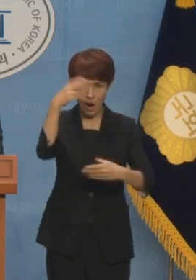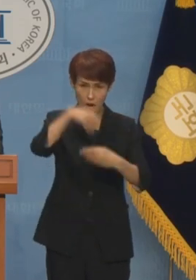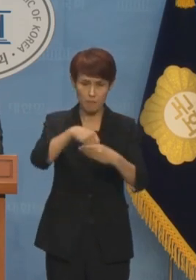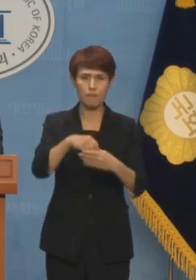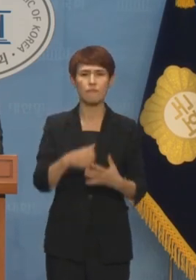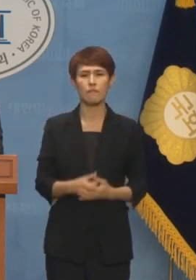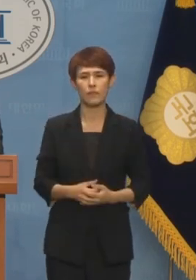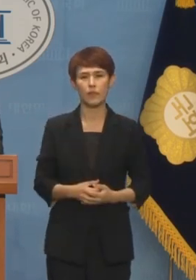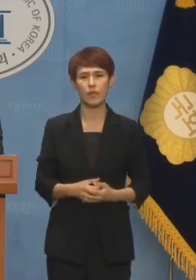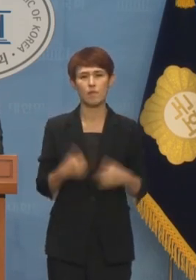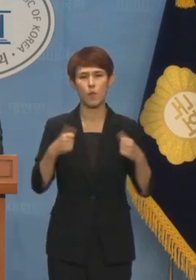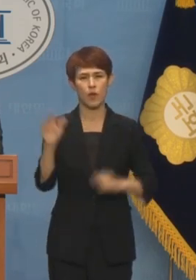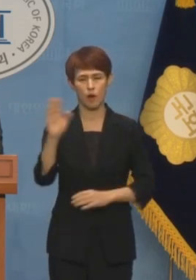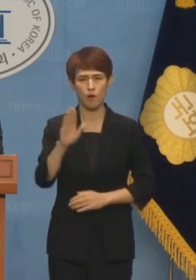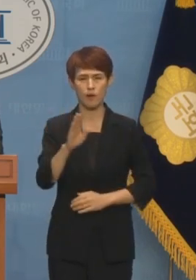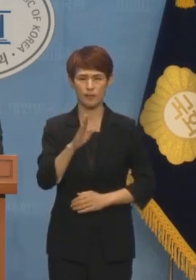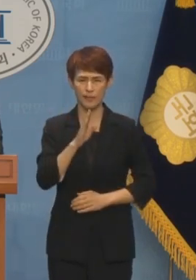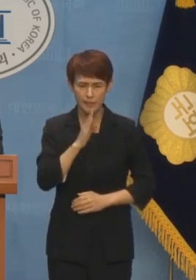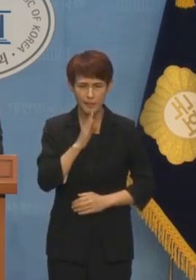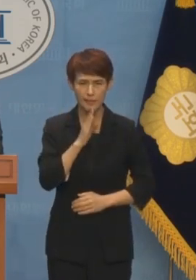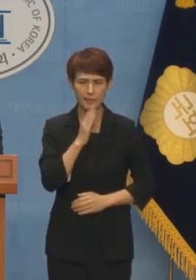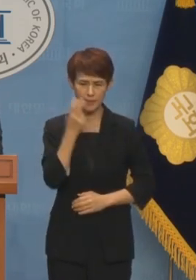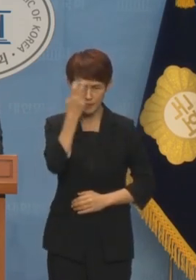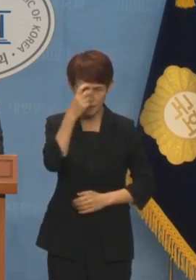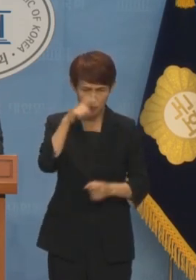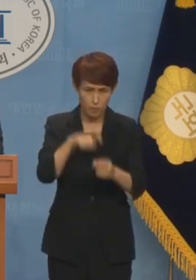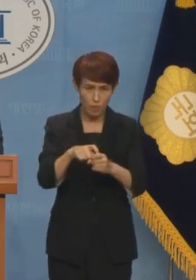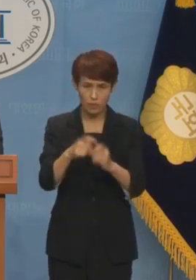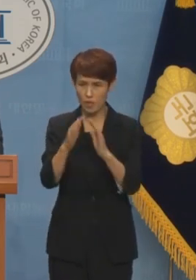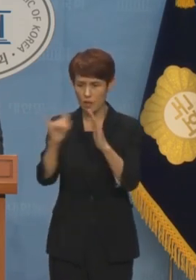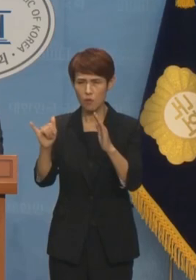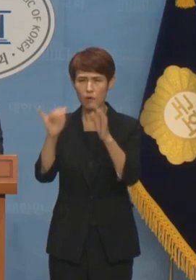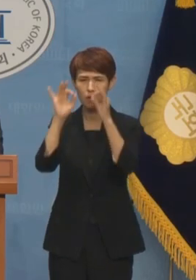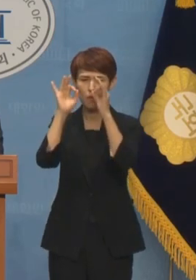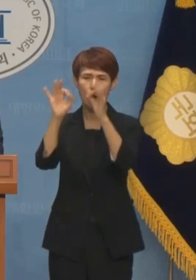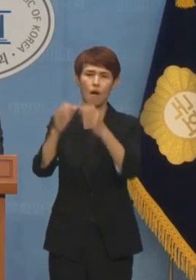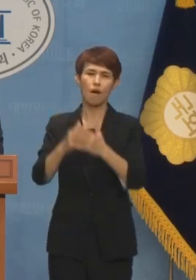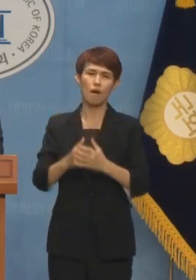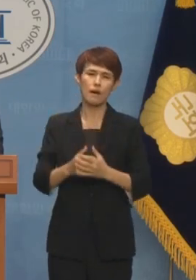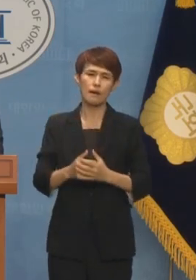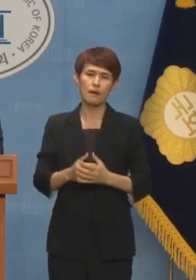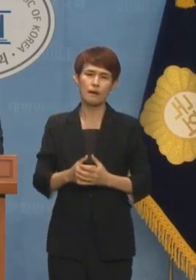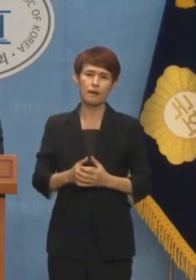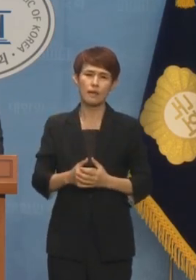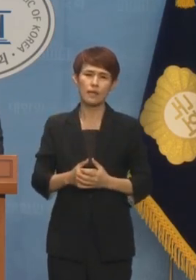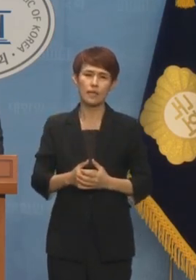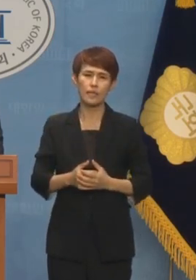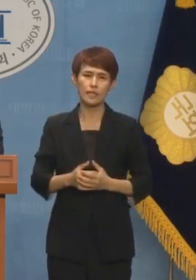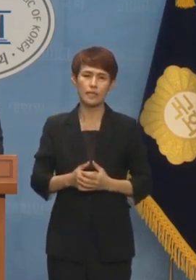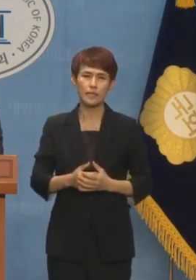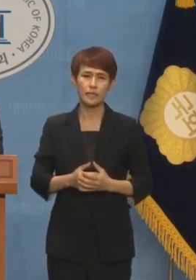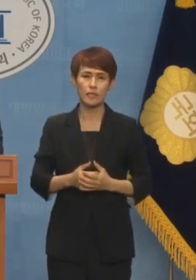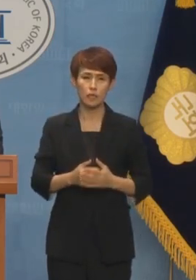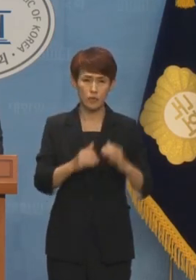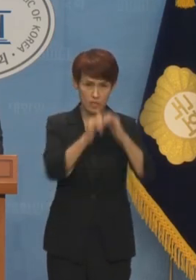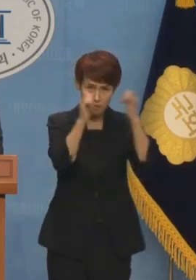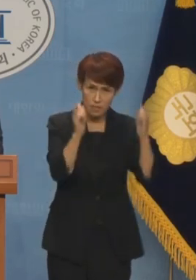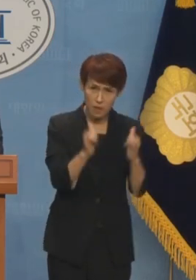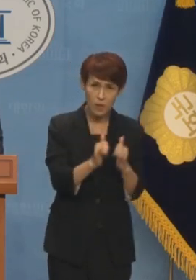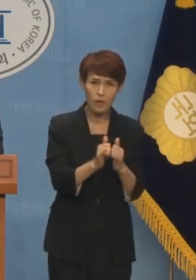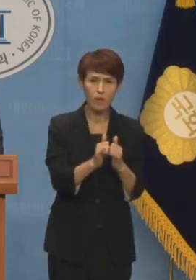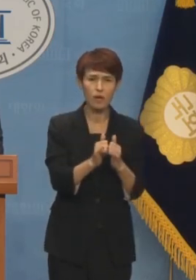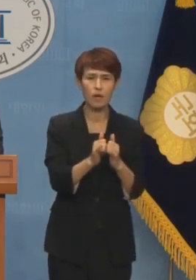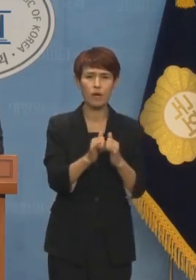포기하지 않고 진실에 다가서려는 도연인의 가족의 눈물겨운 노력에 이제 우리 사회가,